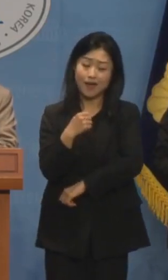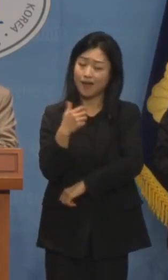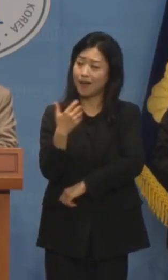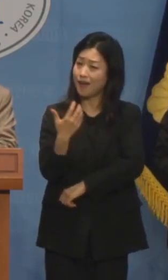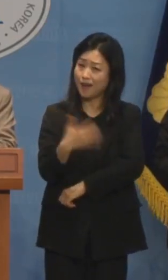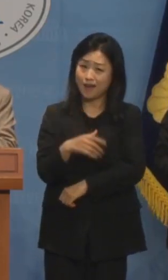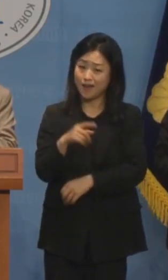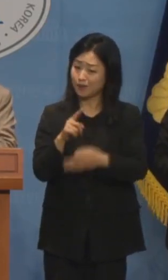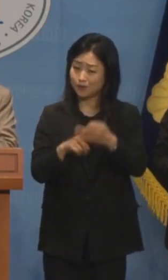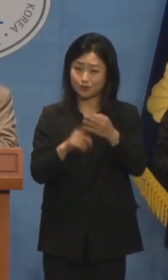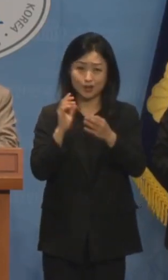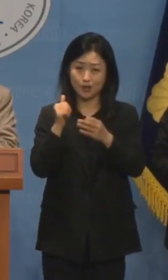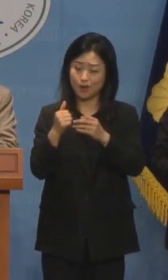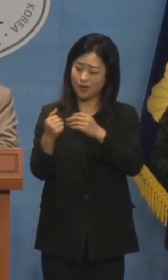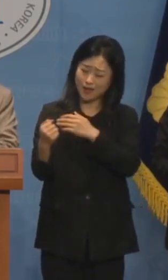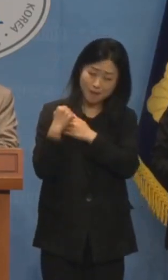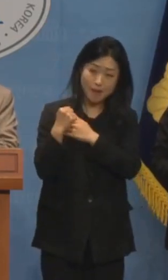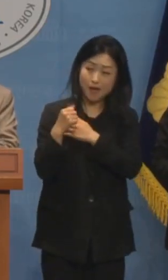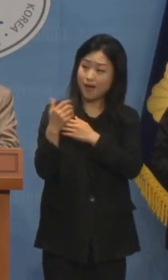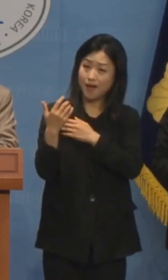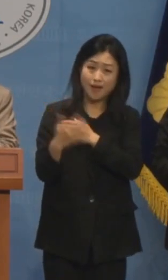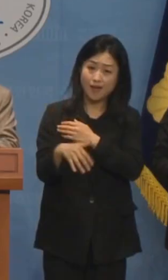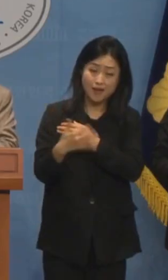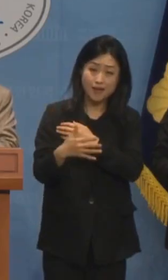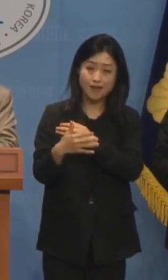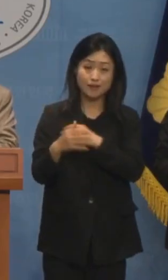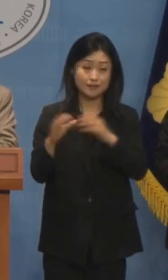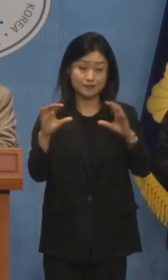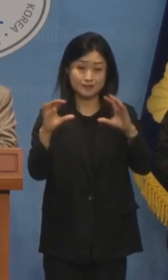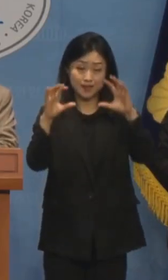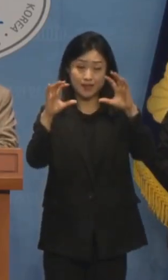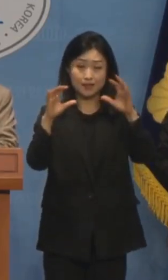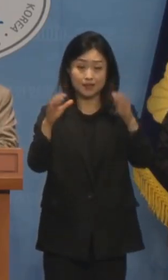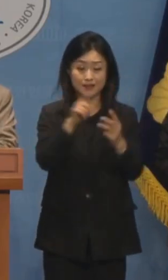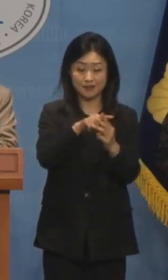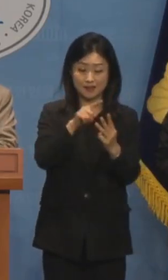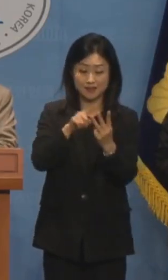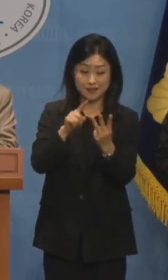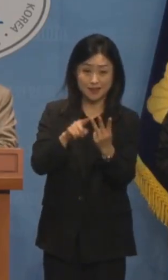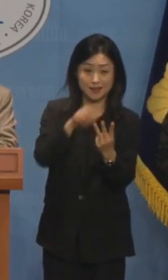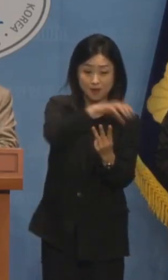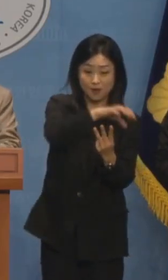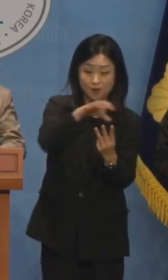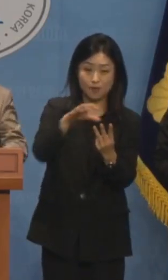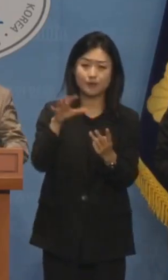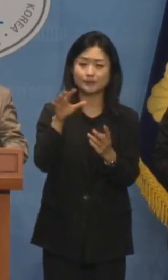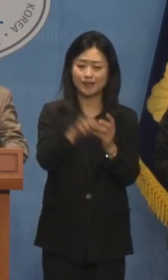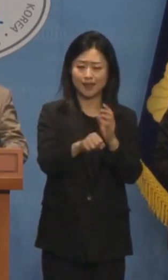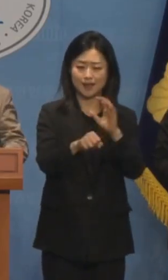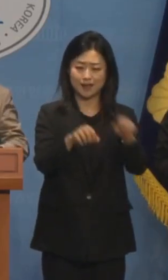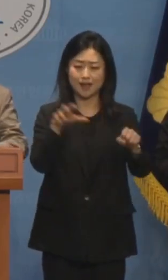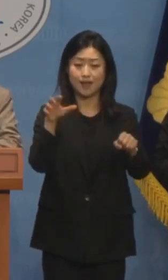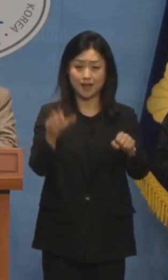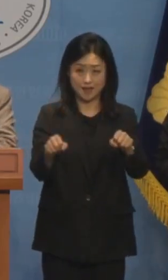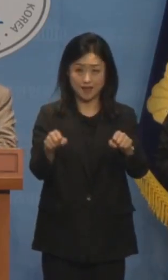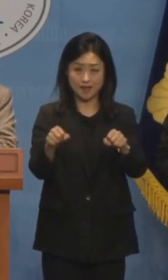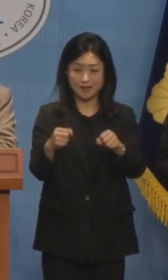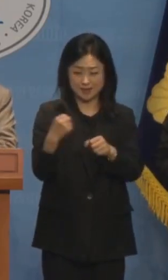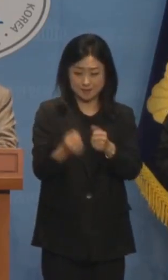윤석열 대통령의 권력이 이 세계 국가기관을 장악하고 영향을